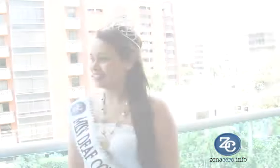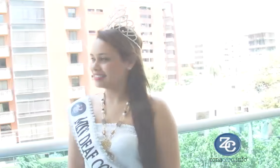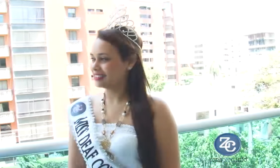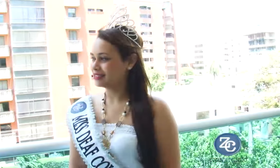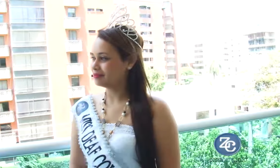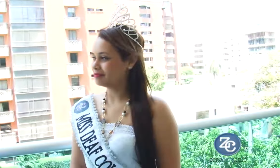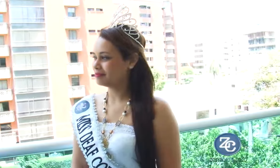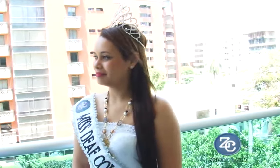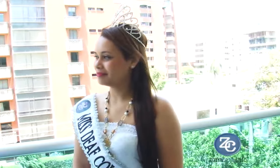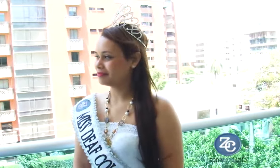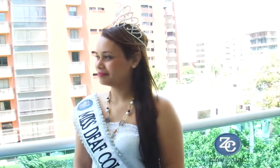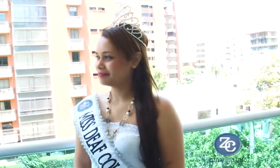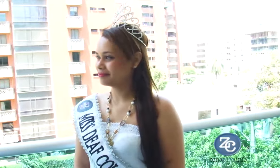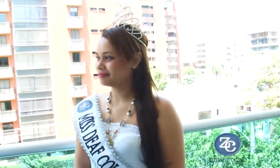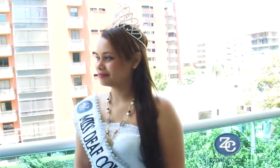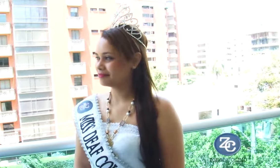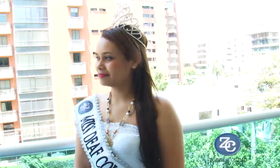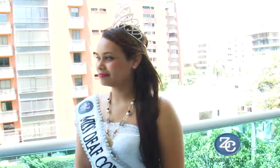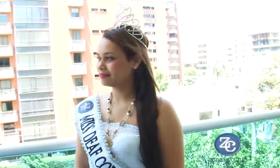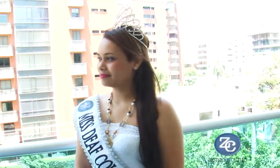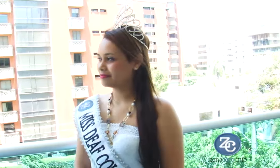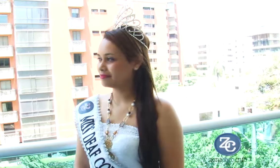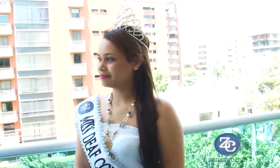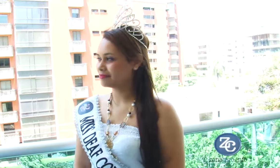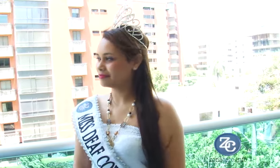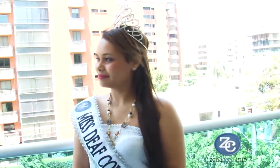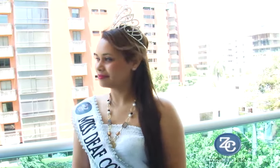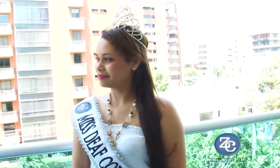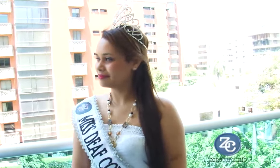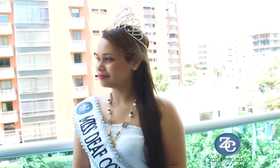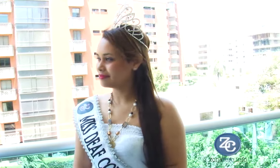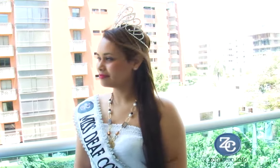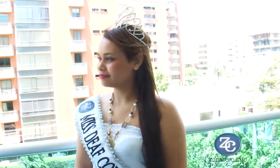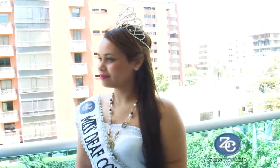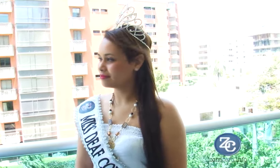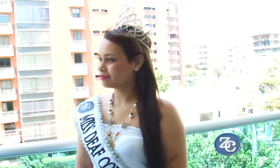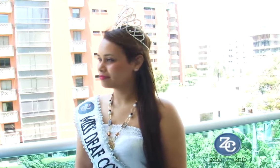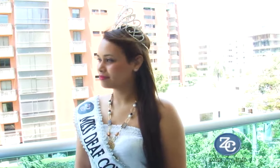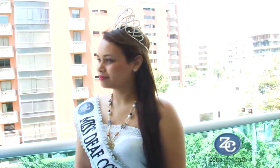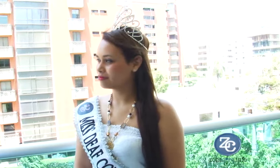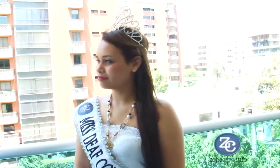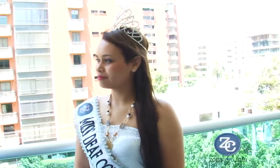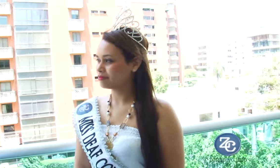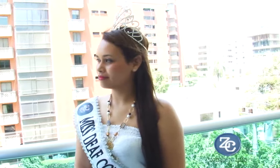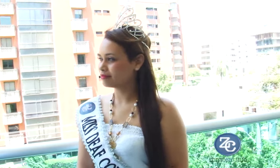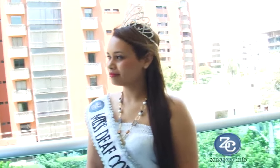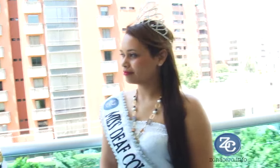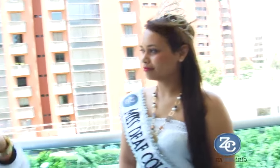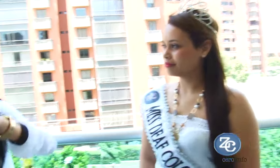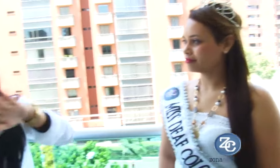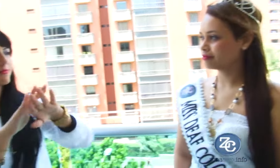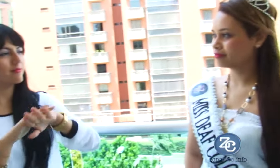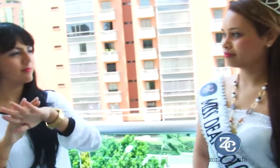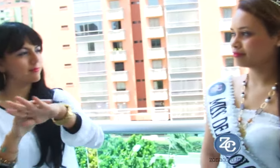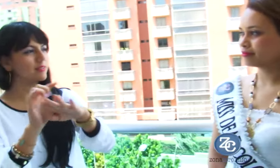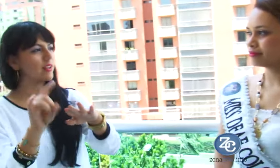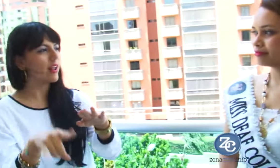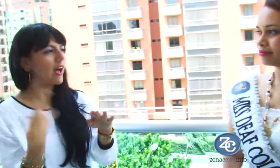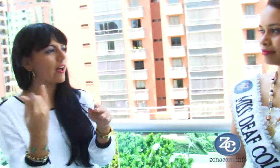Bueno, por favor, Alexandra, mándale un saludo a todos los cibernautas de Zona Cero y que te sigan si tienes Twitter, si